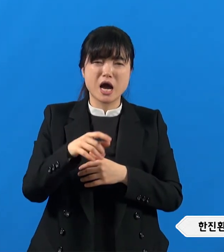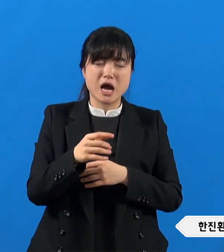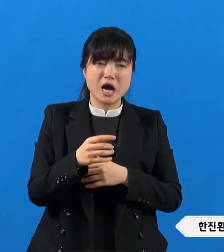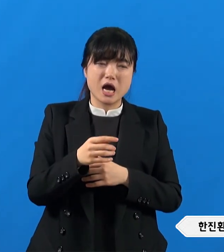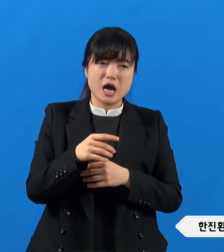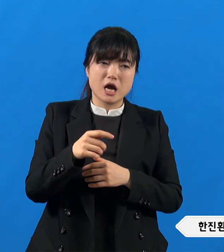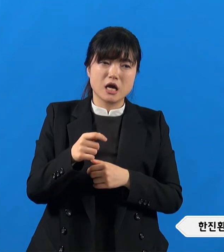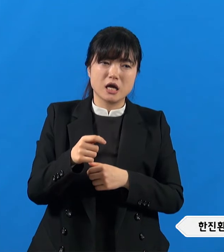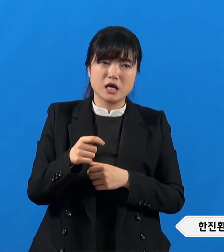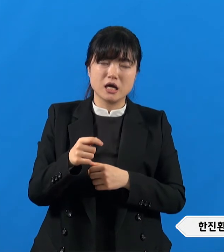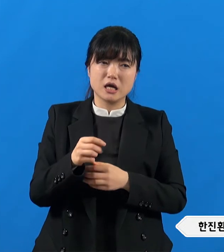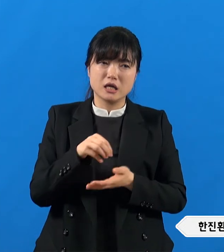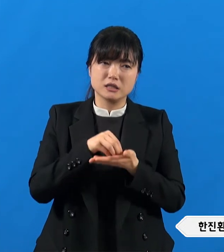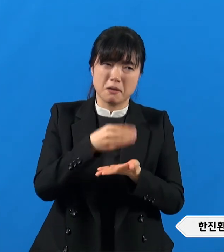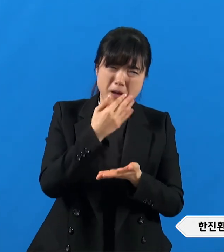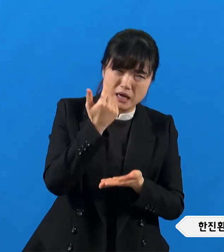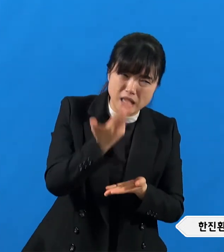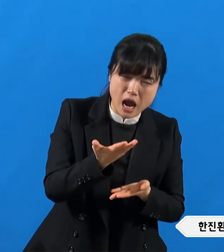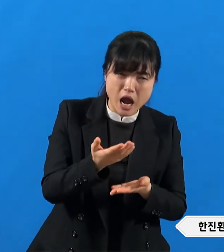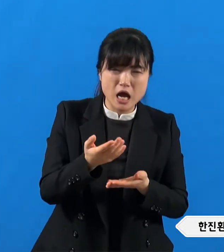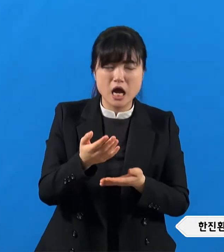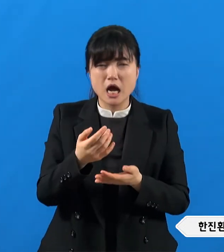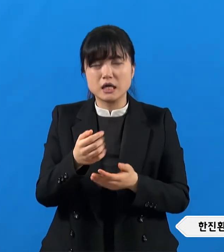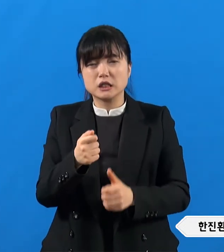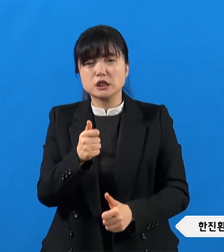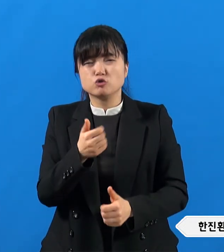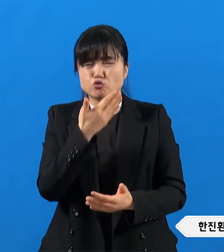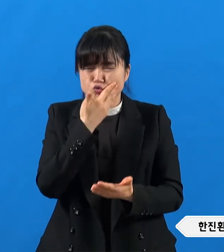하는 중요한 그런 경기가 열렸는데,